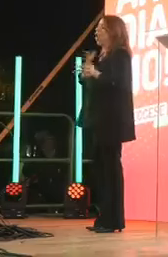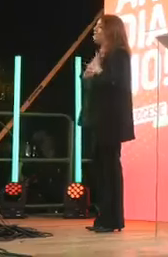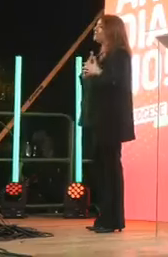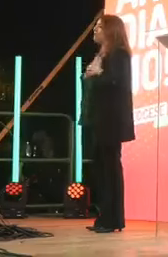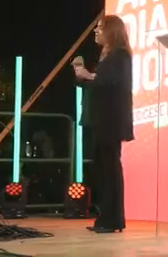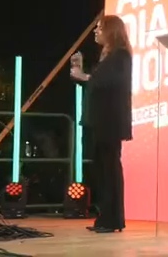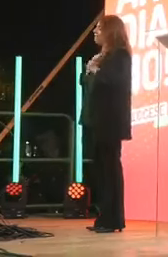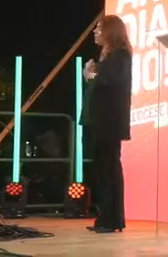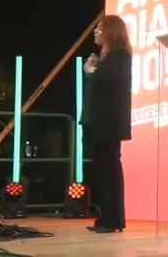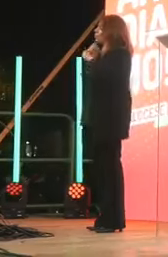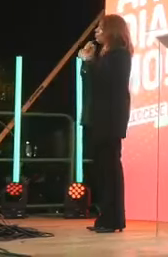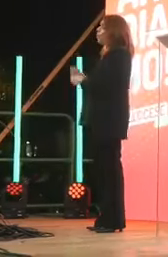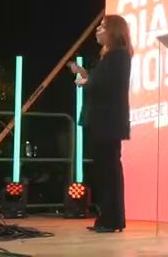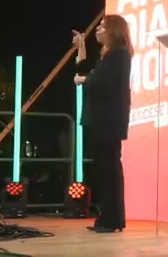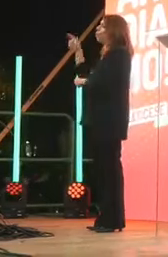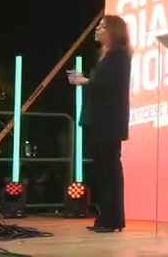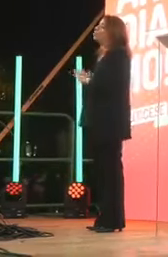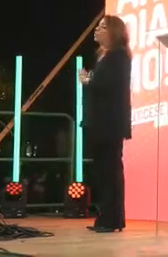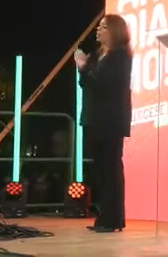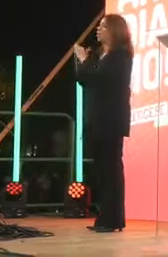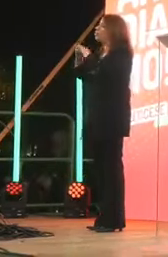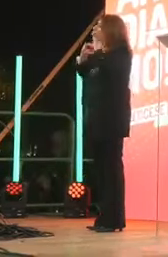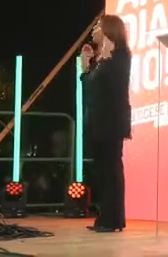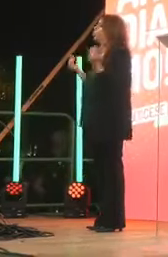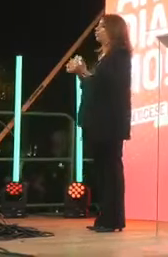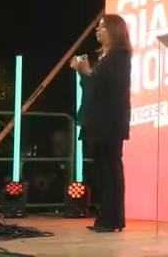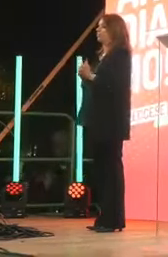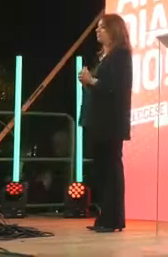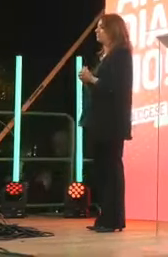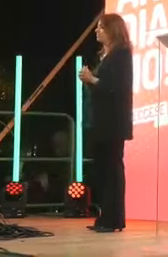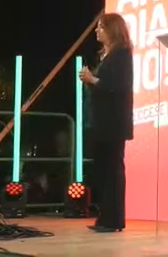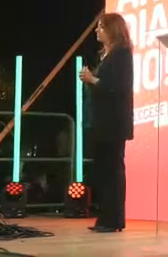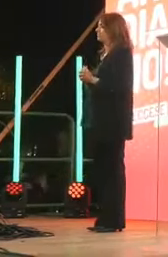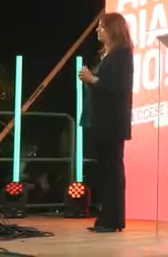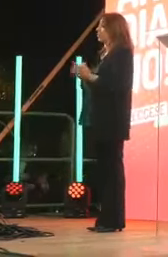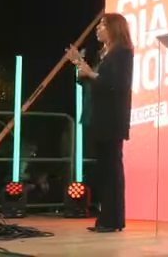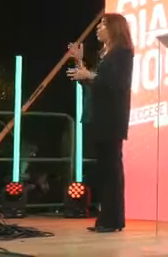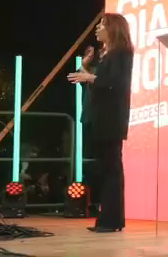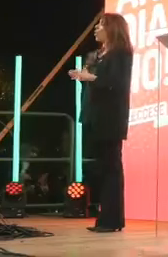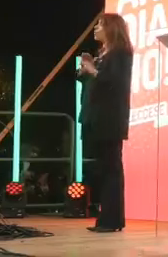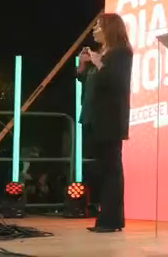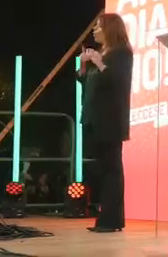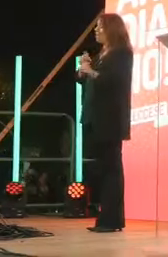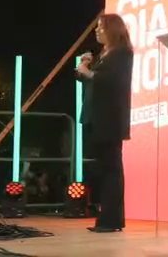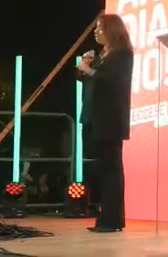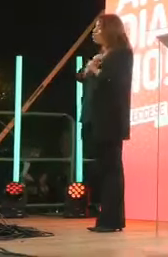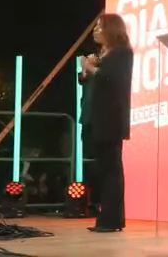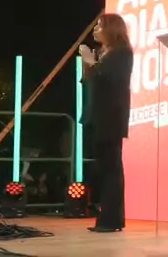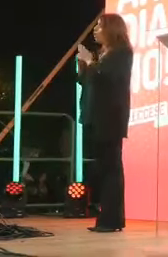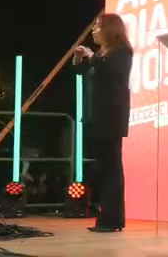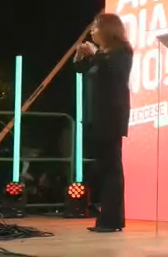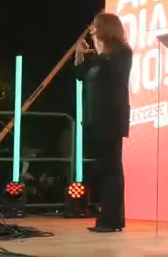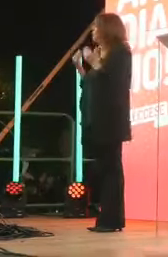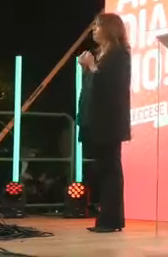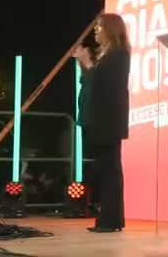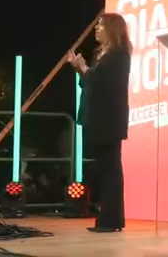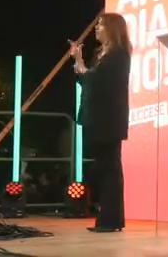e il nostro supporto. Tutta la nostra fiducia e il nostro supporto.